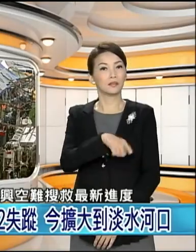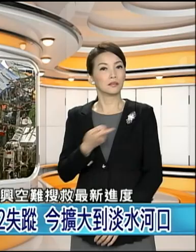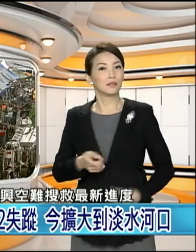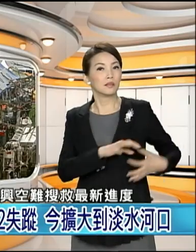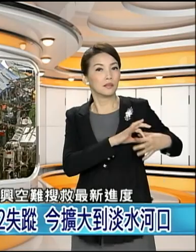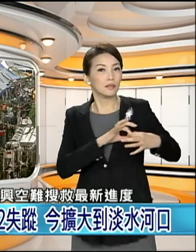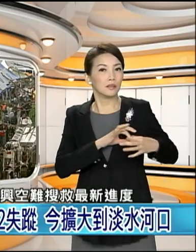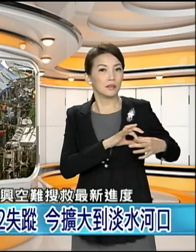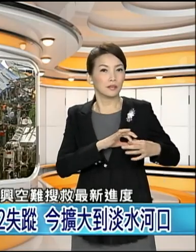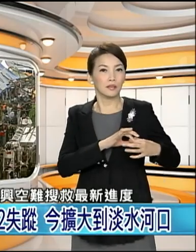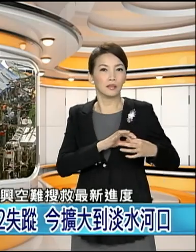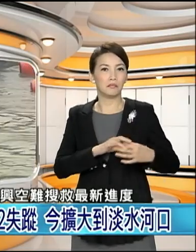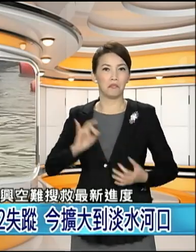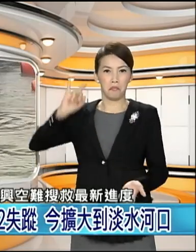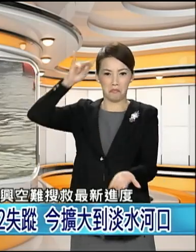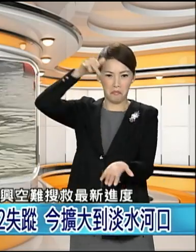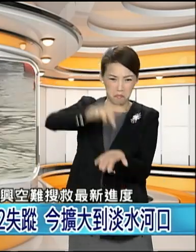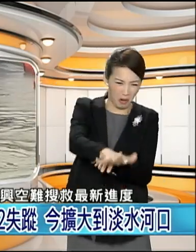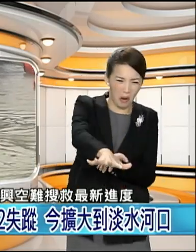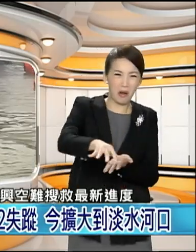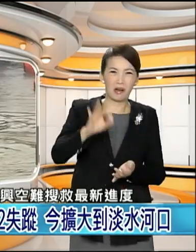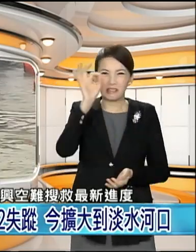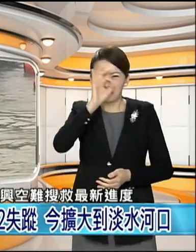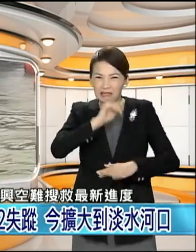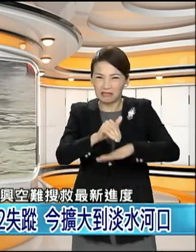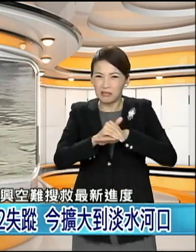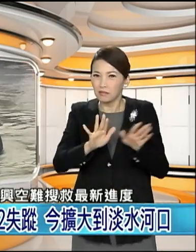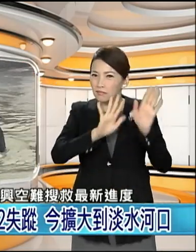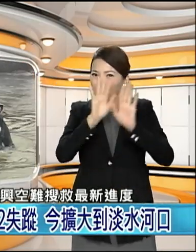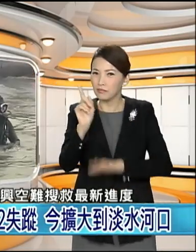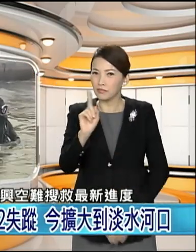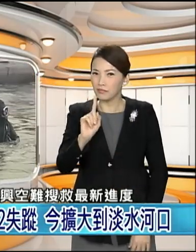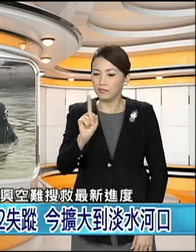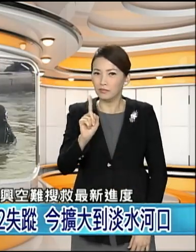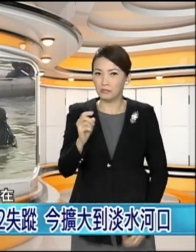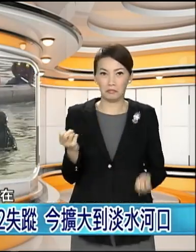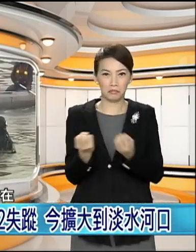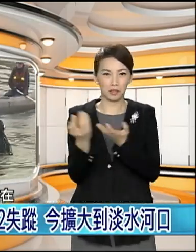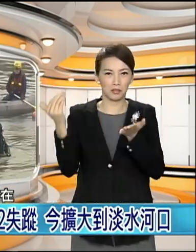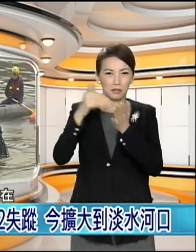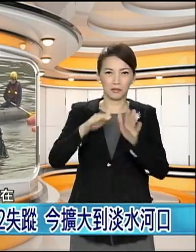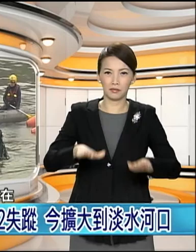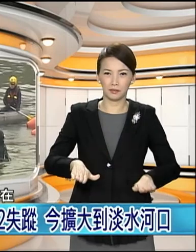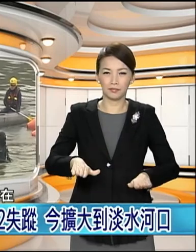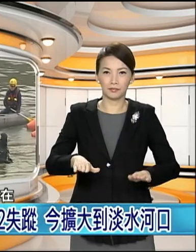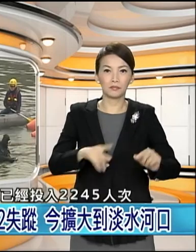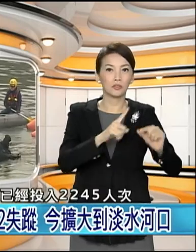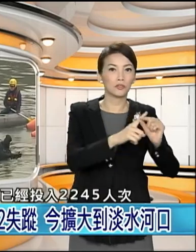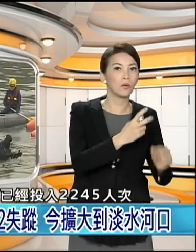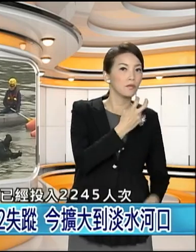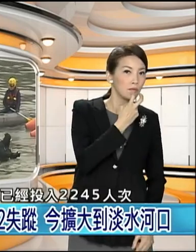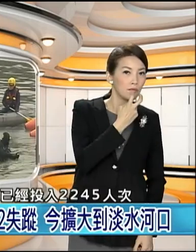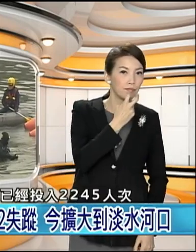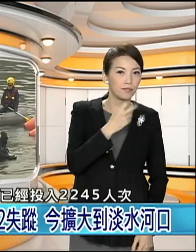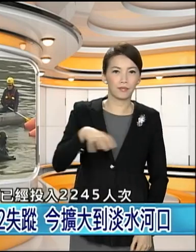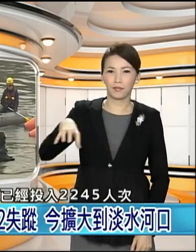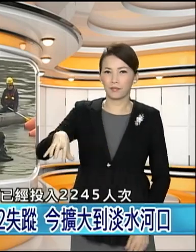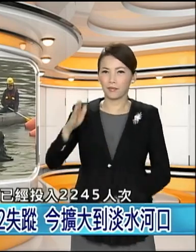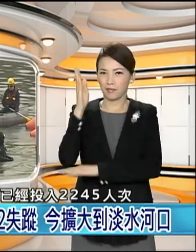再来关心复兴空难搜救的最新进度，从事发到现在。中央到地方已经